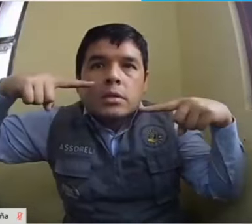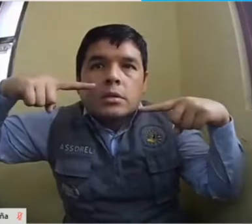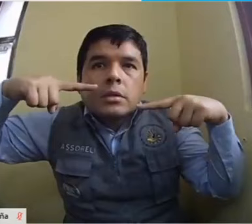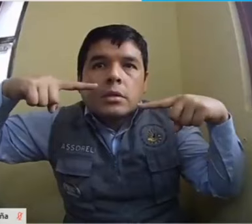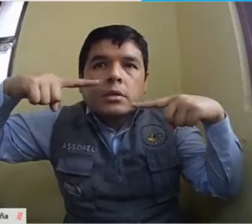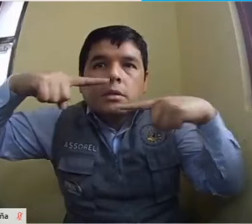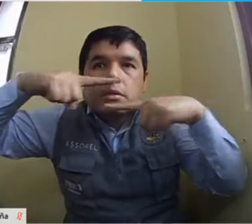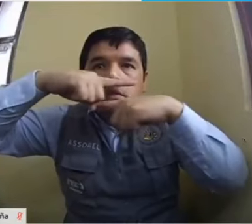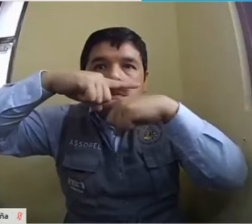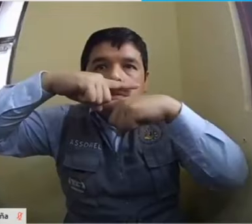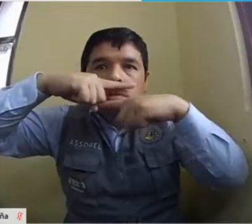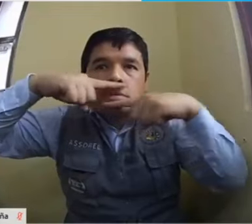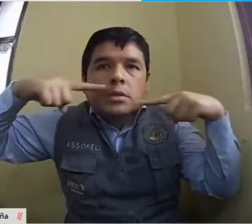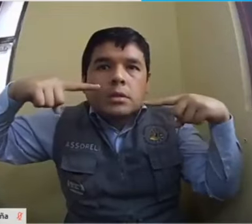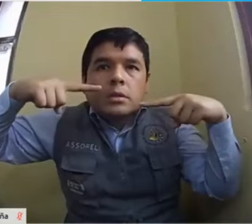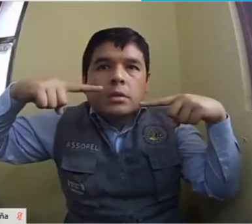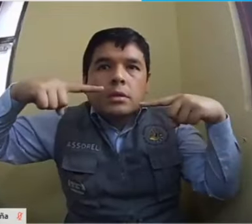también dibujando una Z.